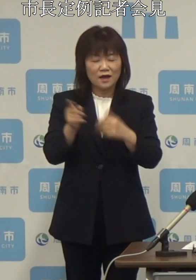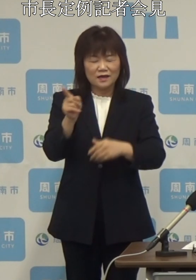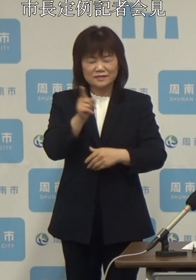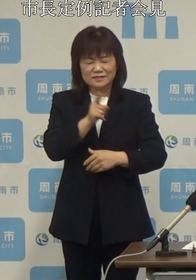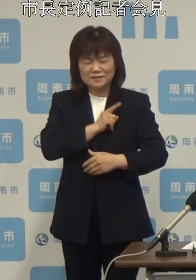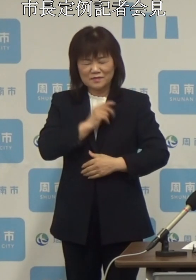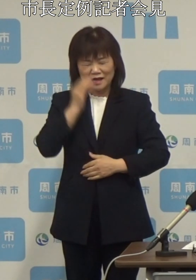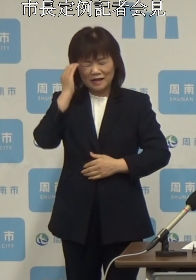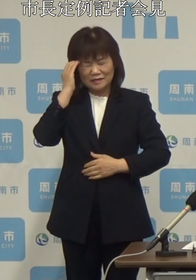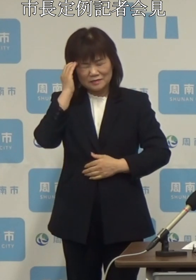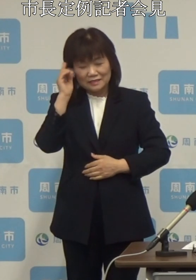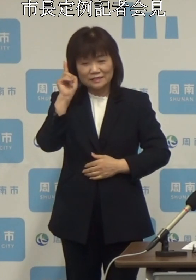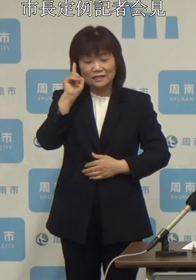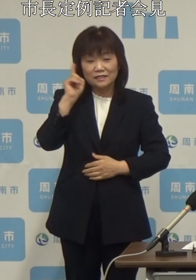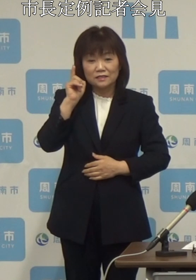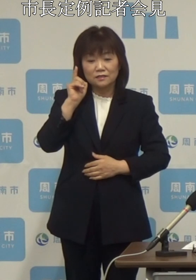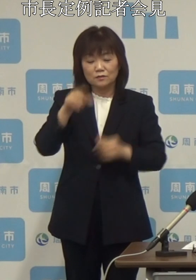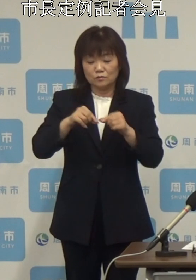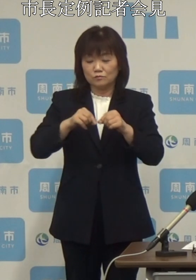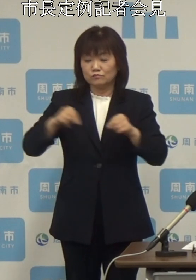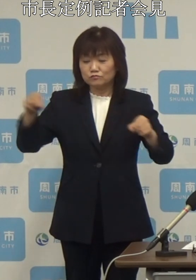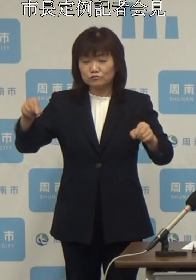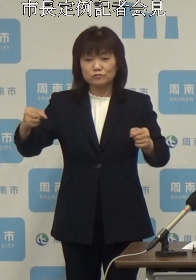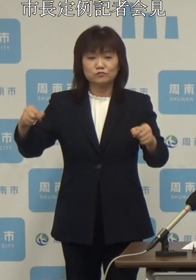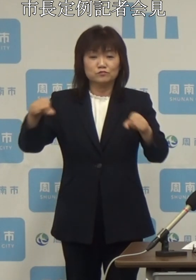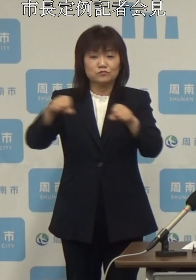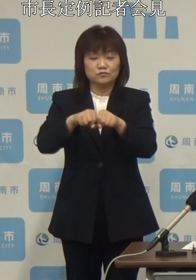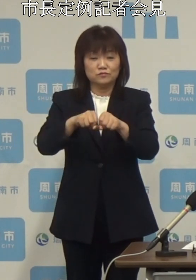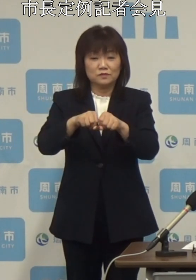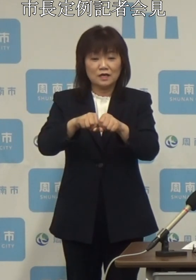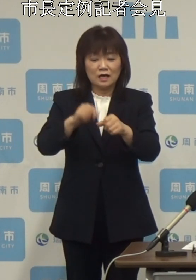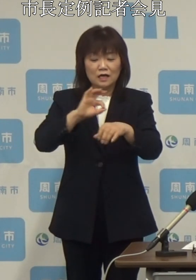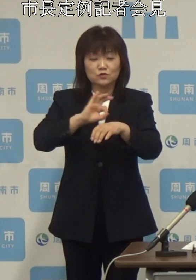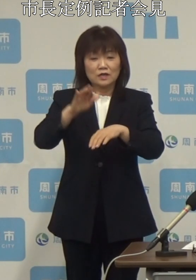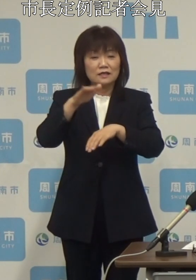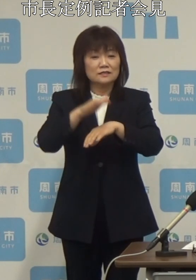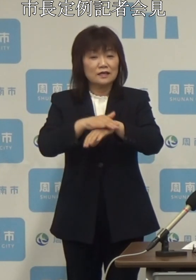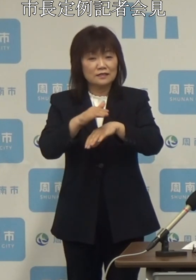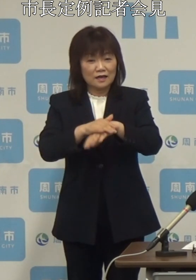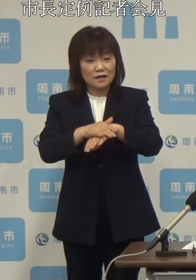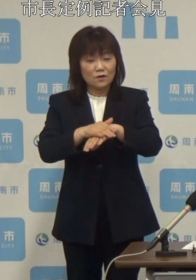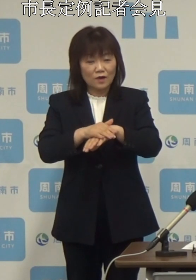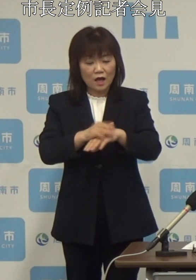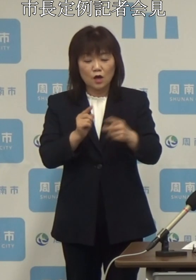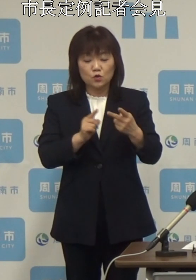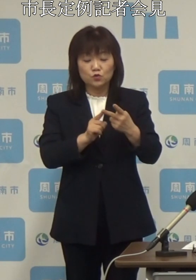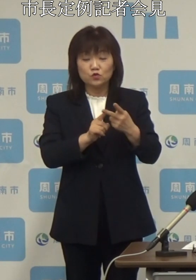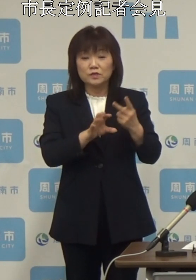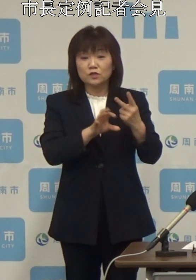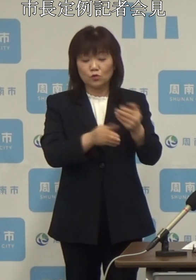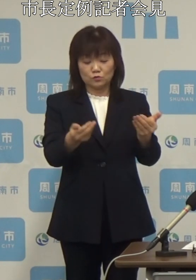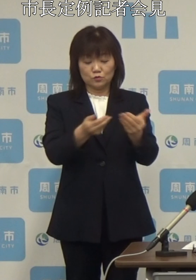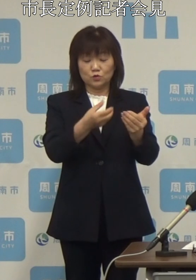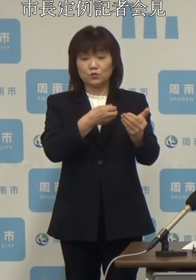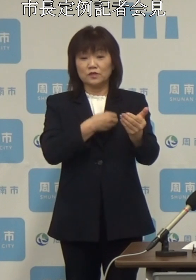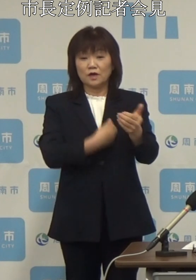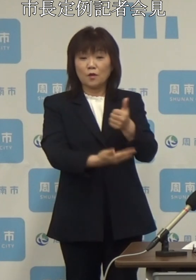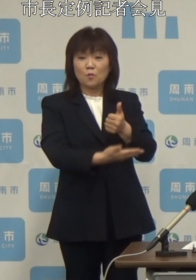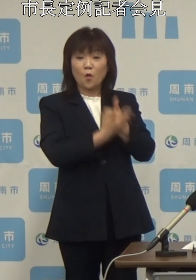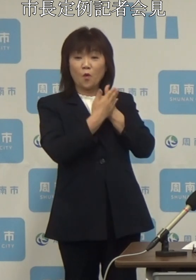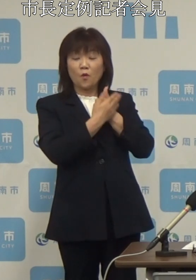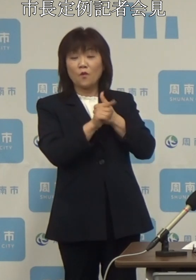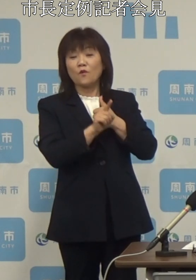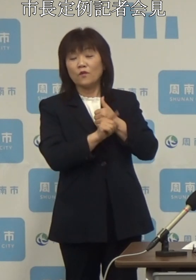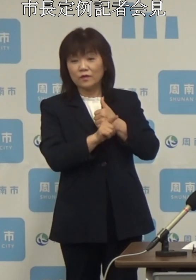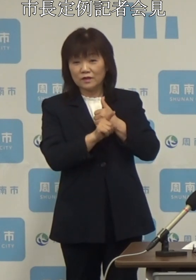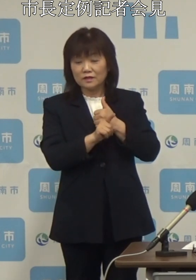番の課題であった機器の接続、また使い方については郵便局職員がサポートしてく